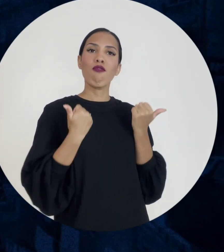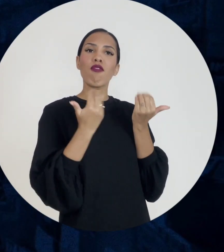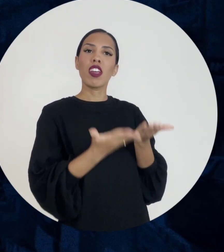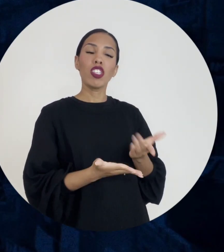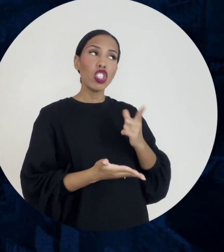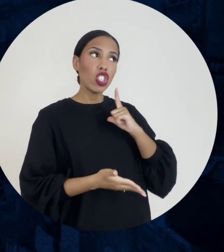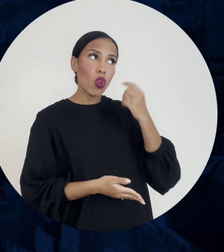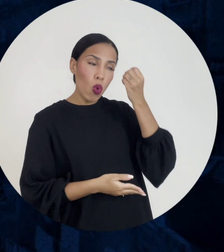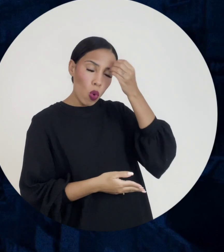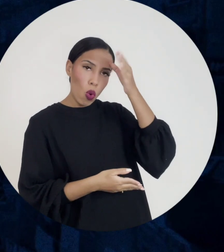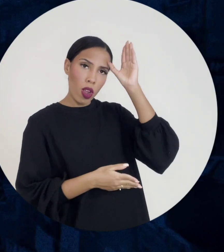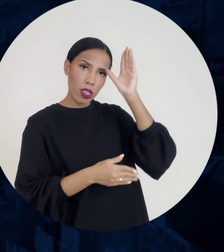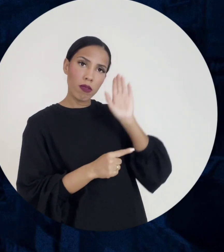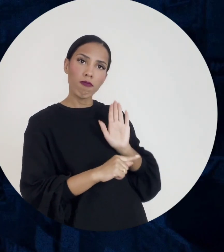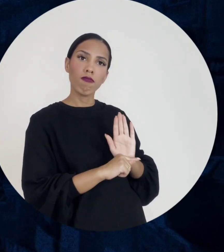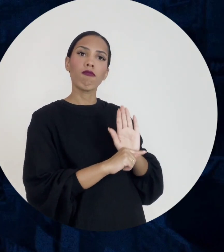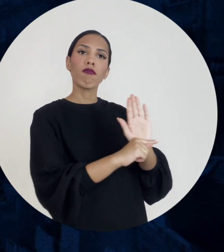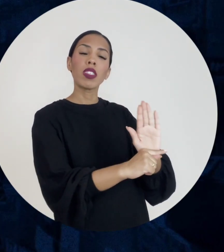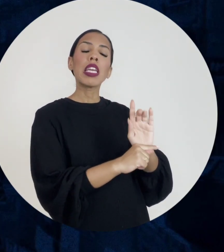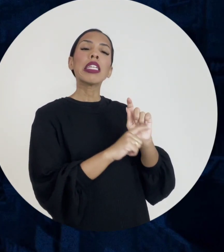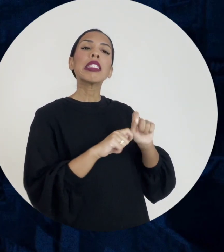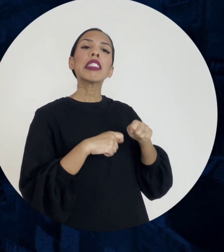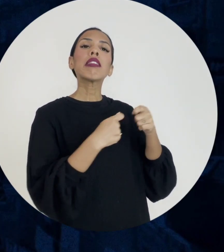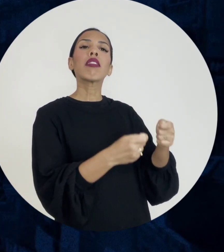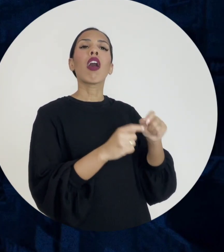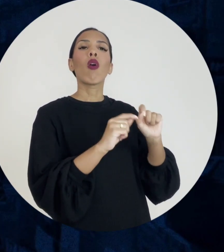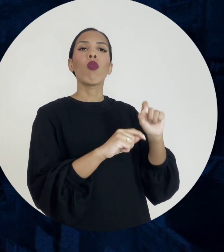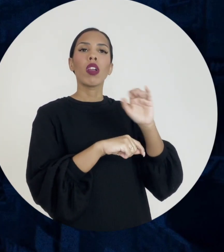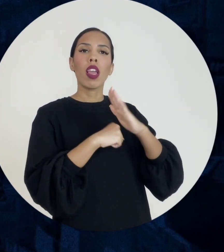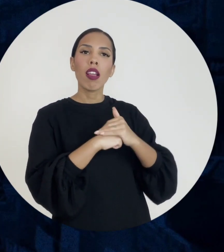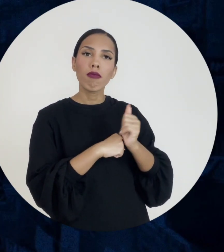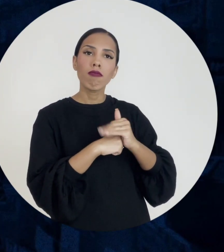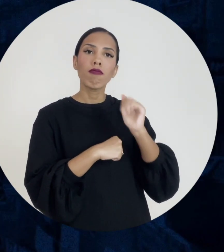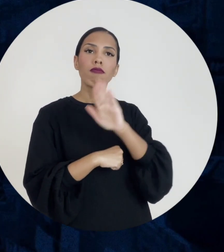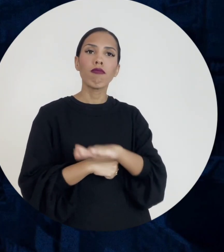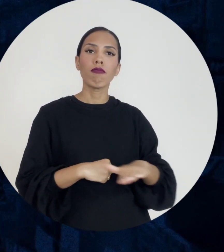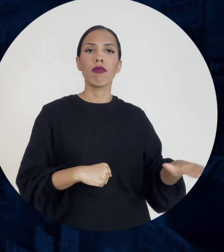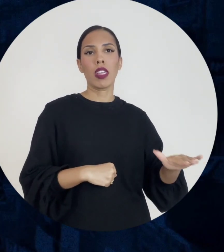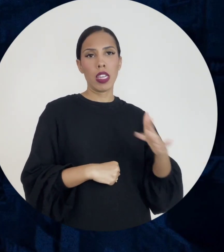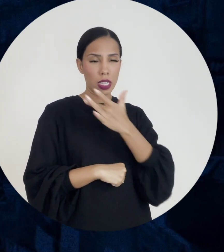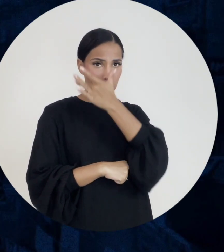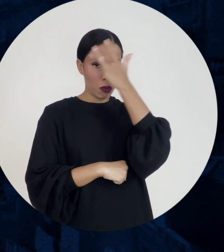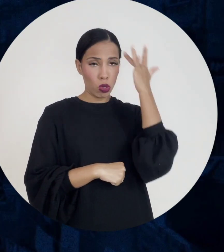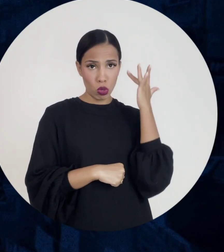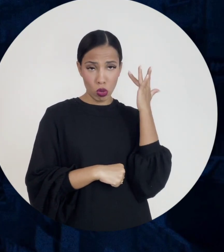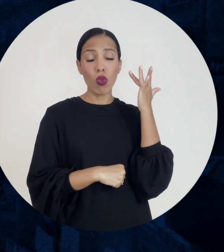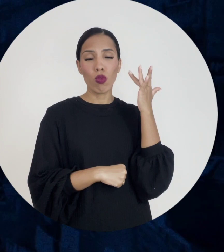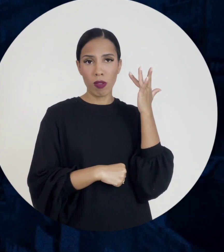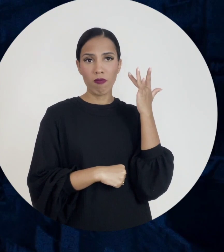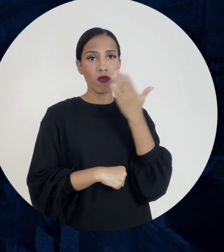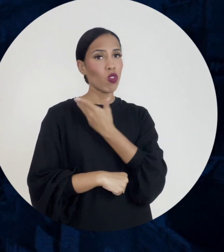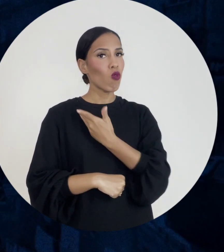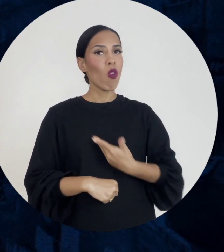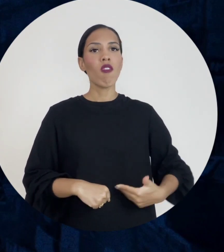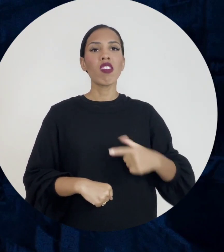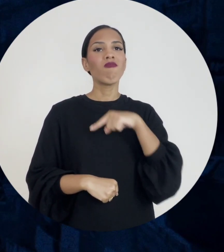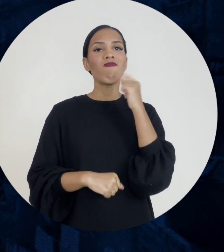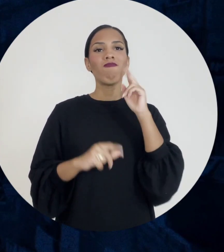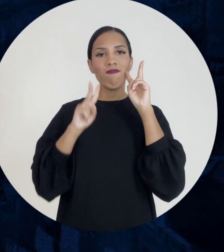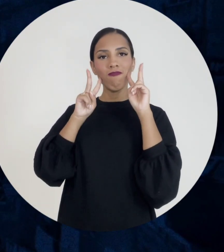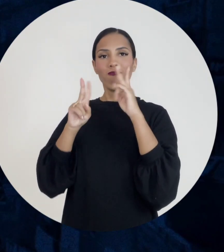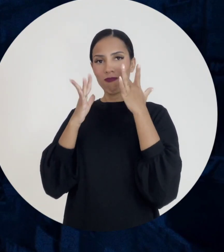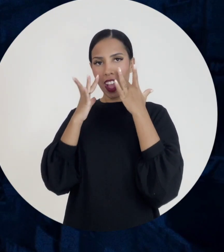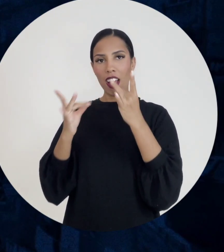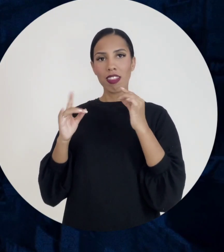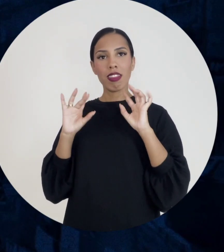pouco que tinham para trazer alento e esperança para as crianças que estavam à margem da rede pública de educação. Eu sou Kleber